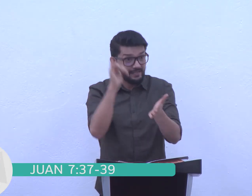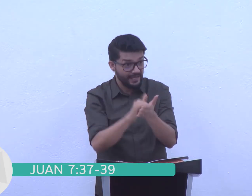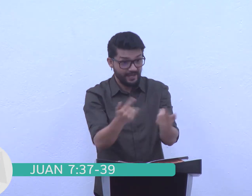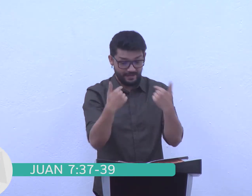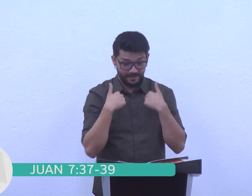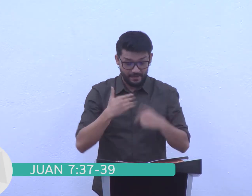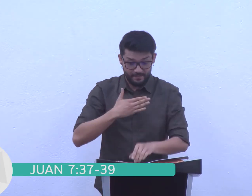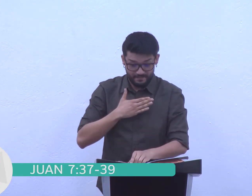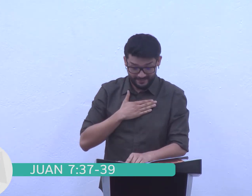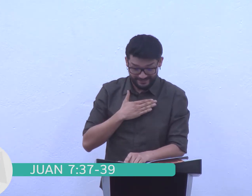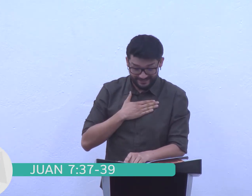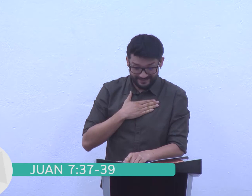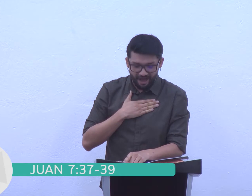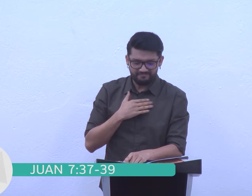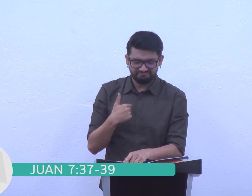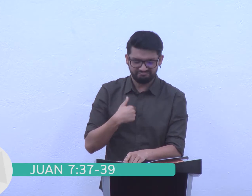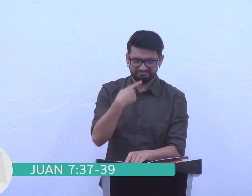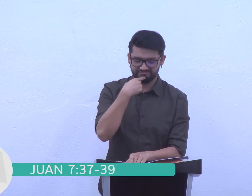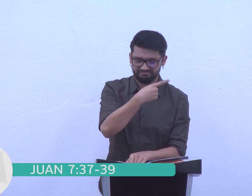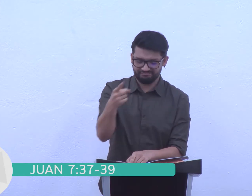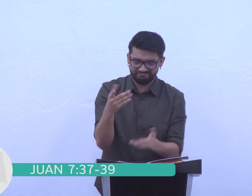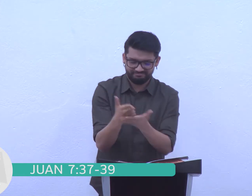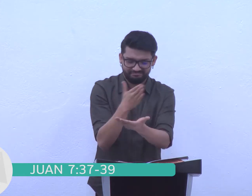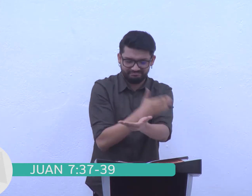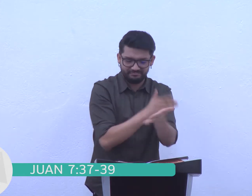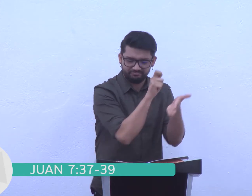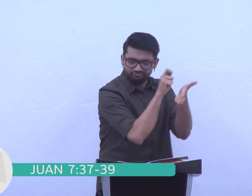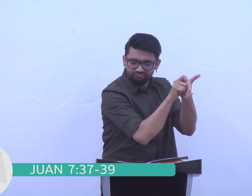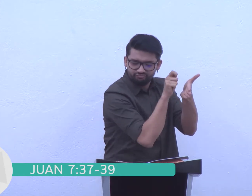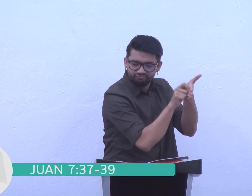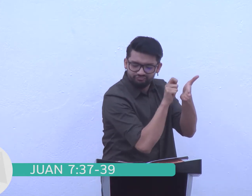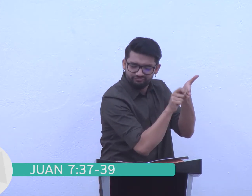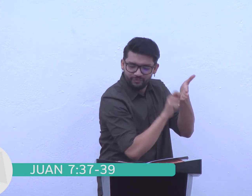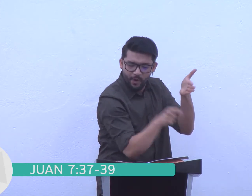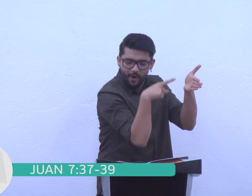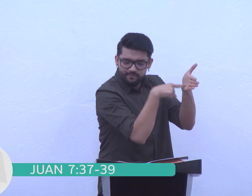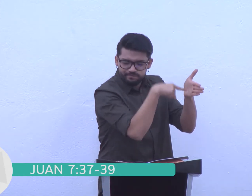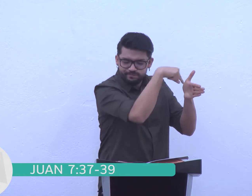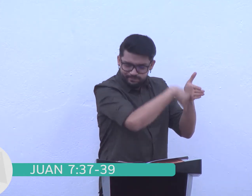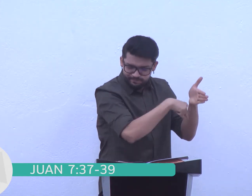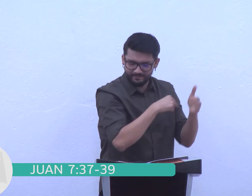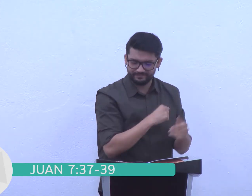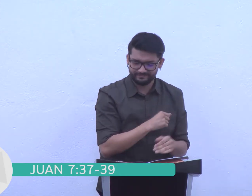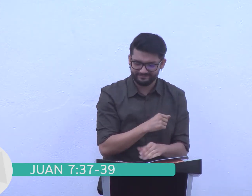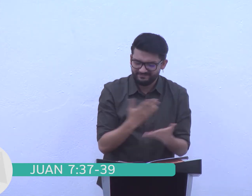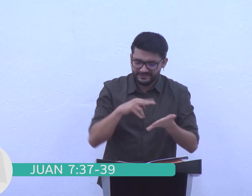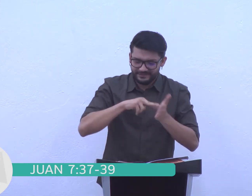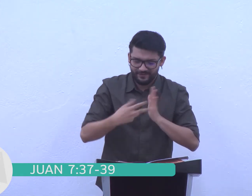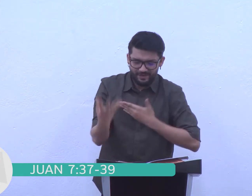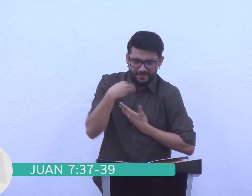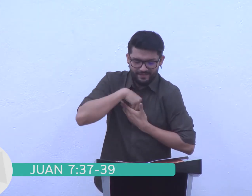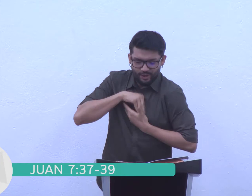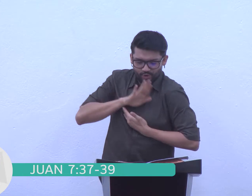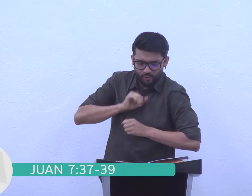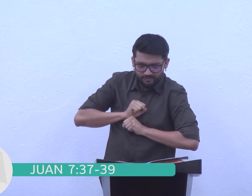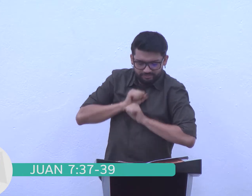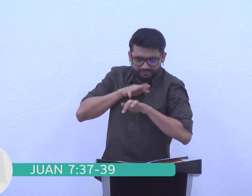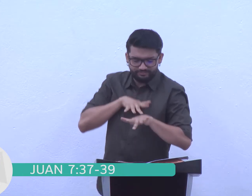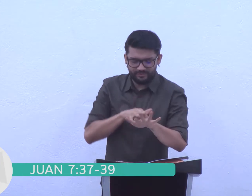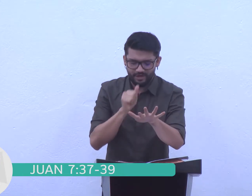la Escritura, de su interior correrán ríos de agua viva. Esto dijo del